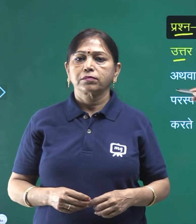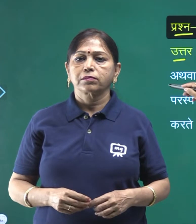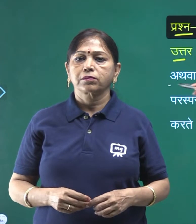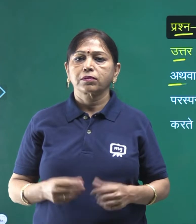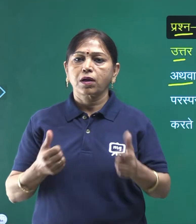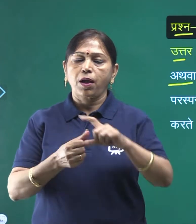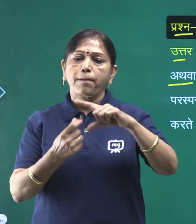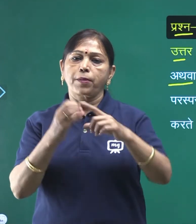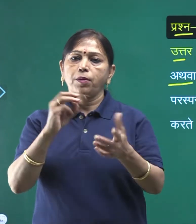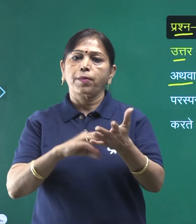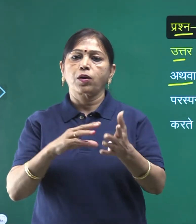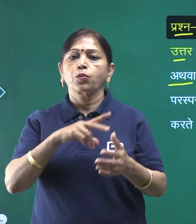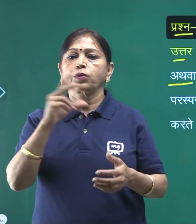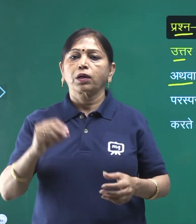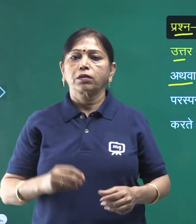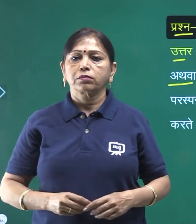परमाणु अथवा